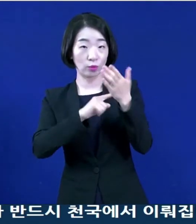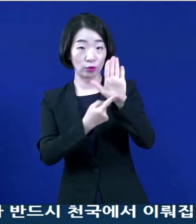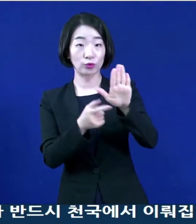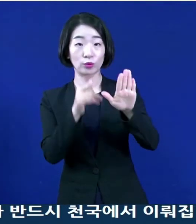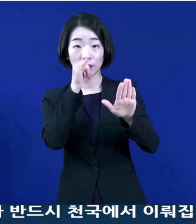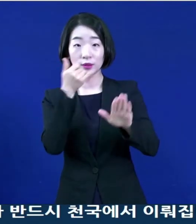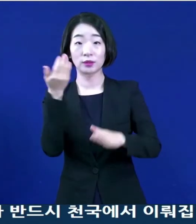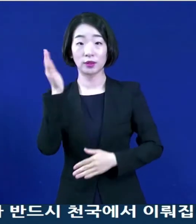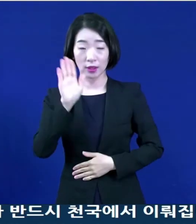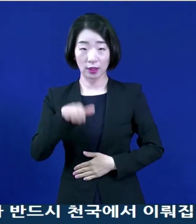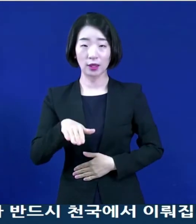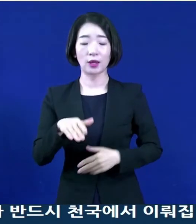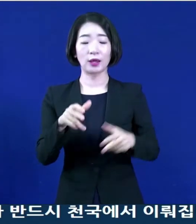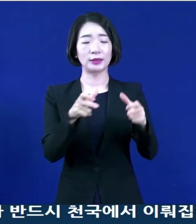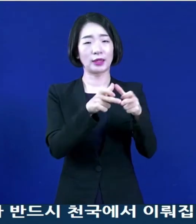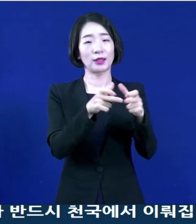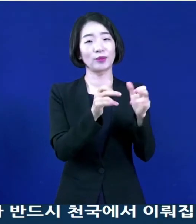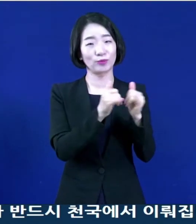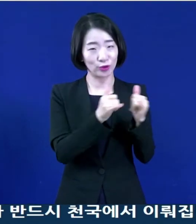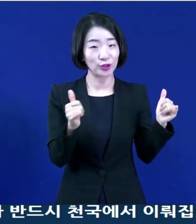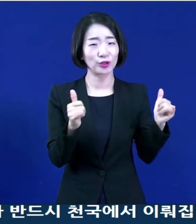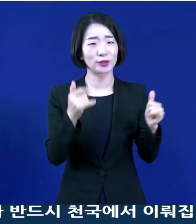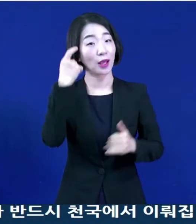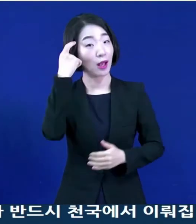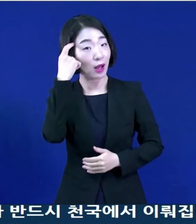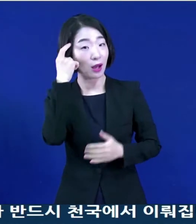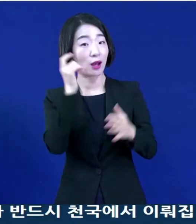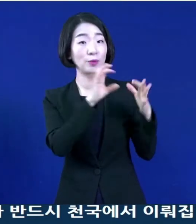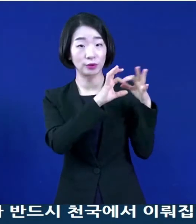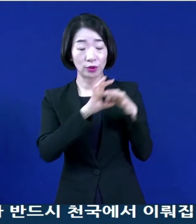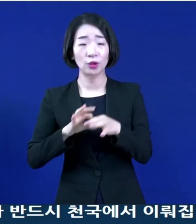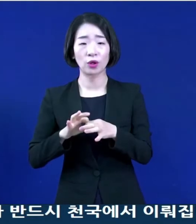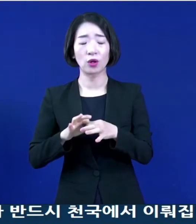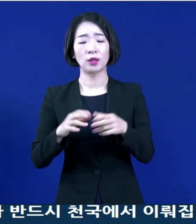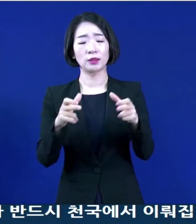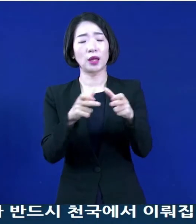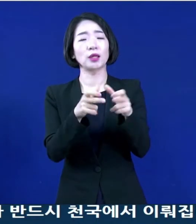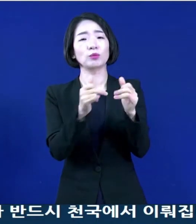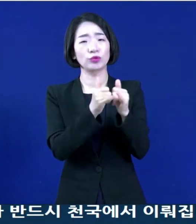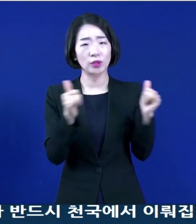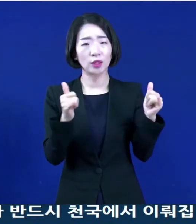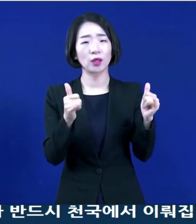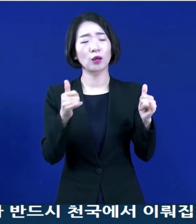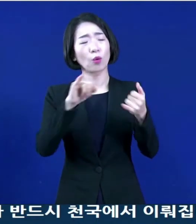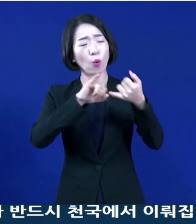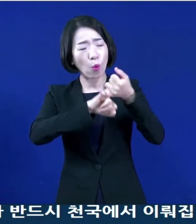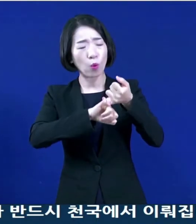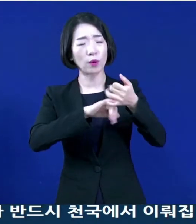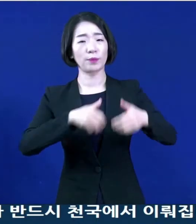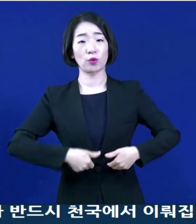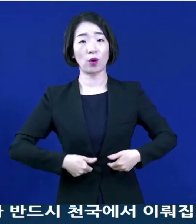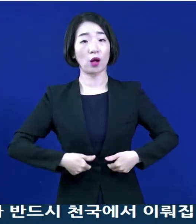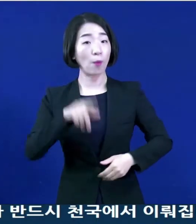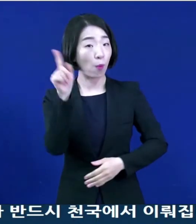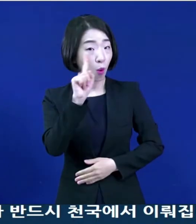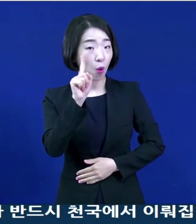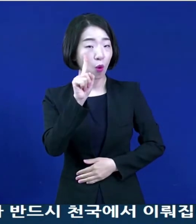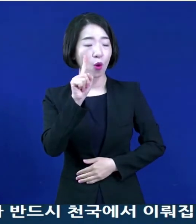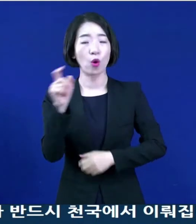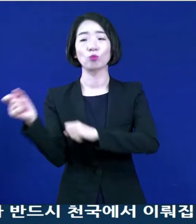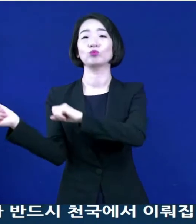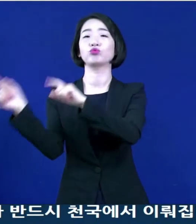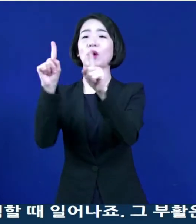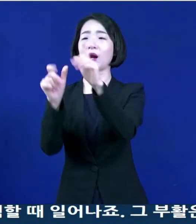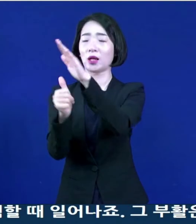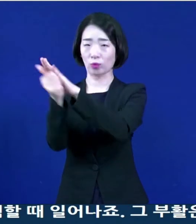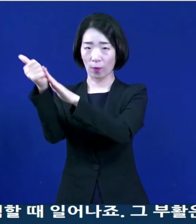지내면서 장애우들을 생각하면서 이 장애우들에게 가장 필요한 게 무엇이냐? 부활입니다. 부활의 소망이죠.